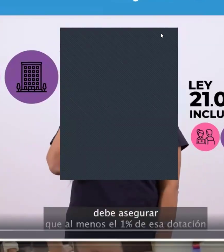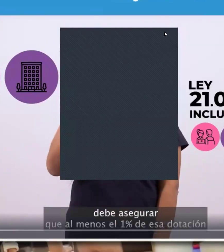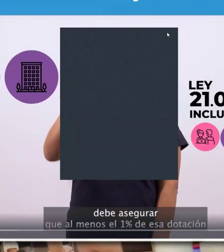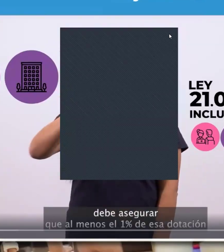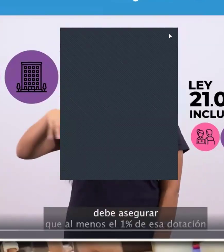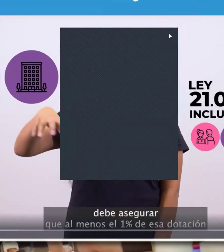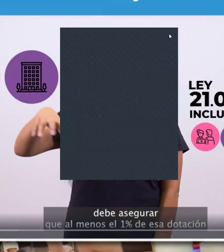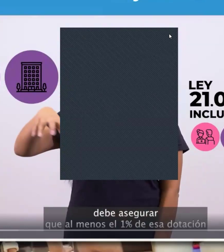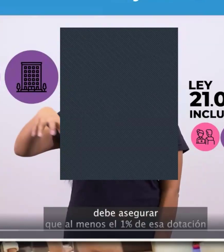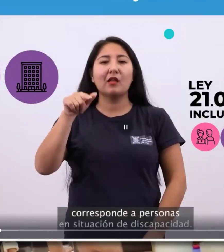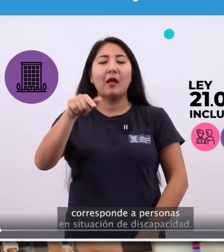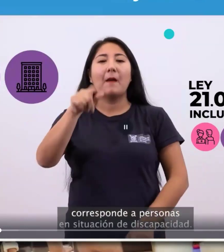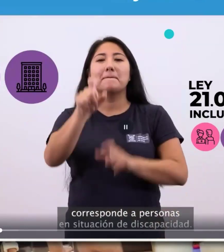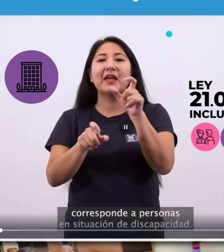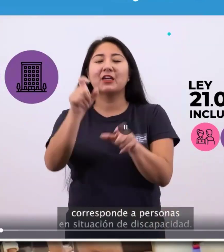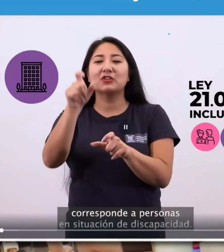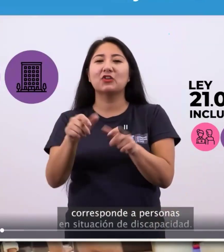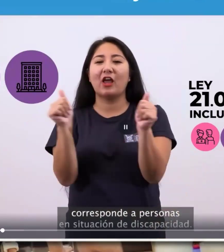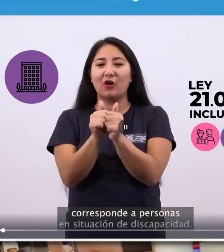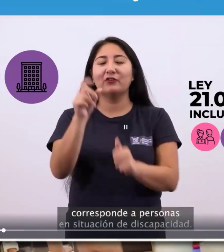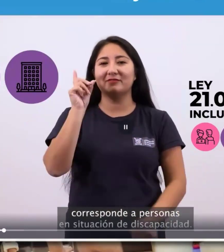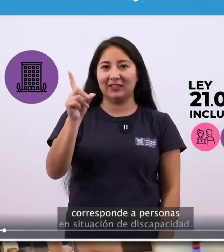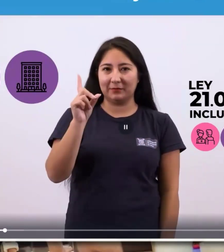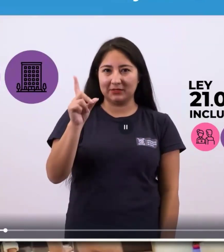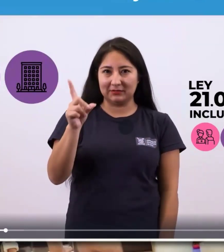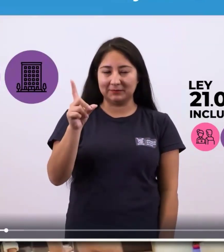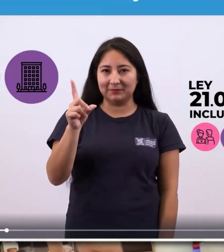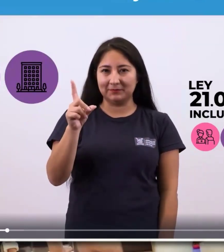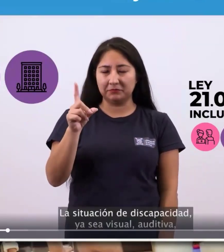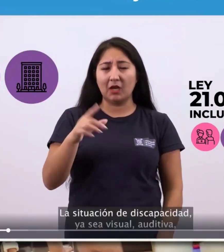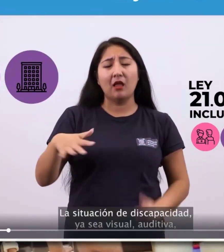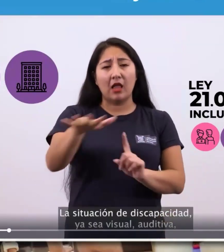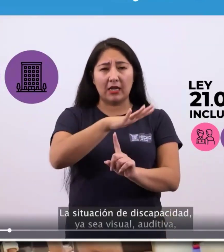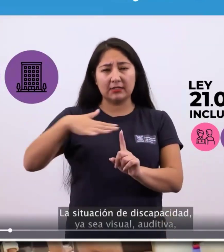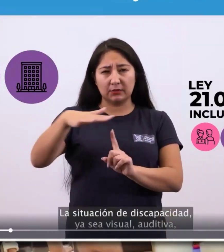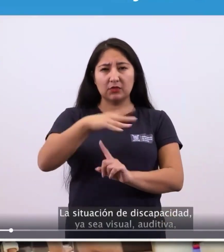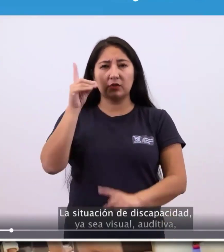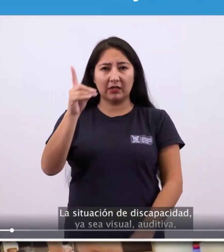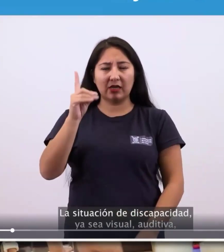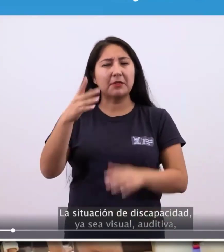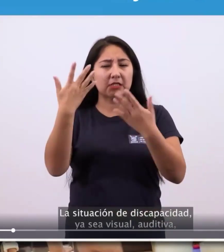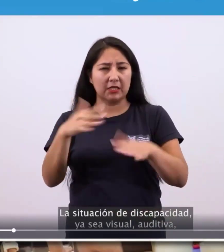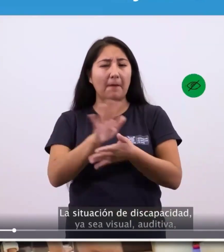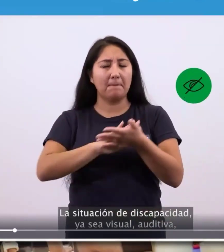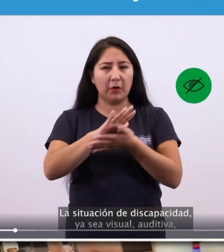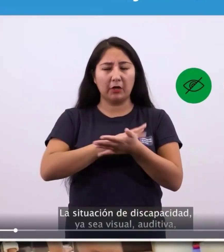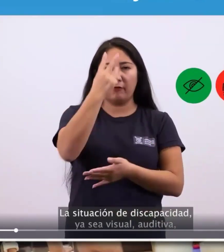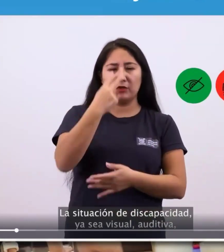de esa dotación corresponde a personas en situación de discapacidad. La situación de discapacidad, ya sea visual,